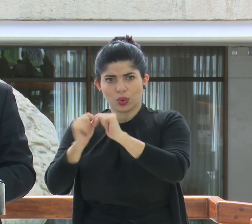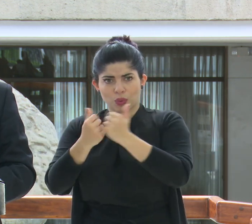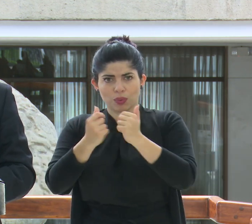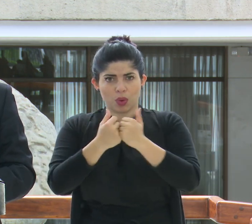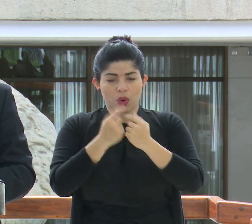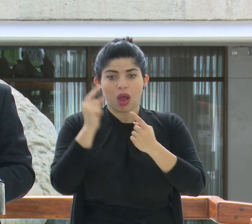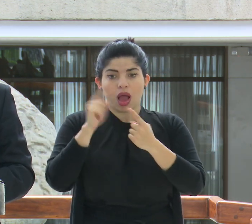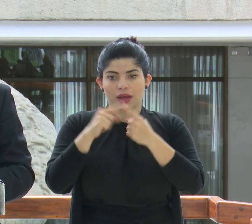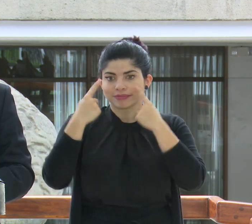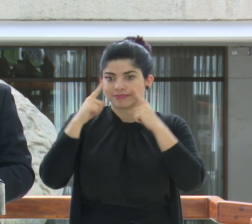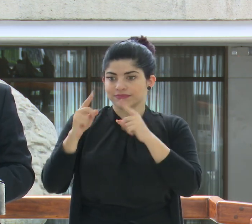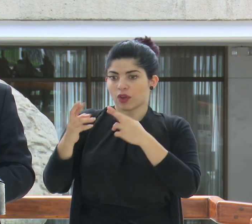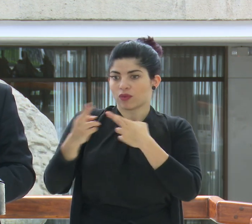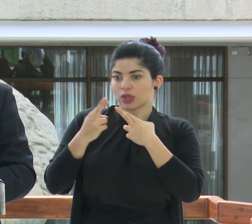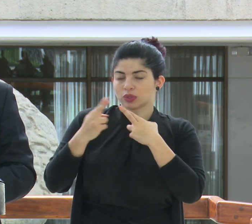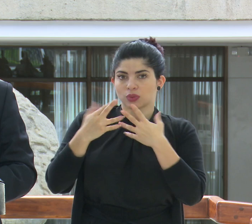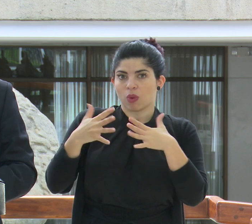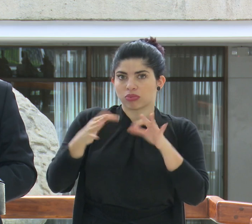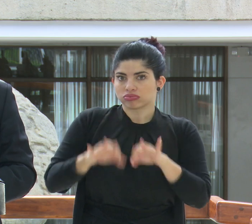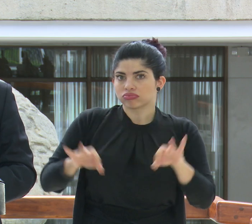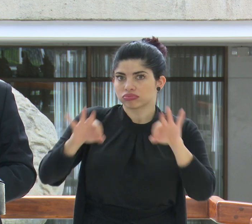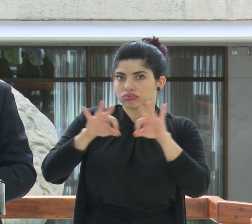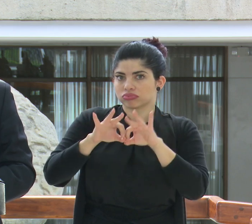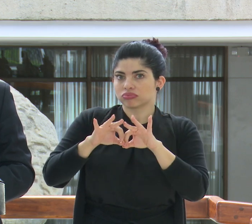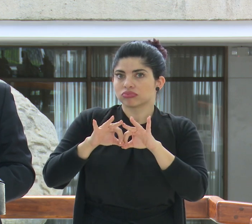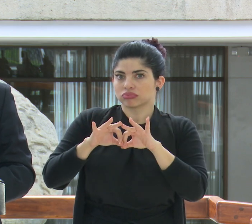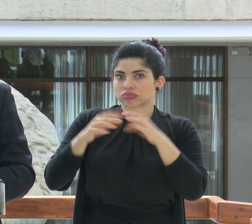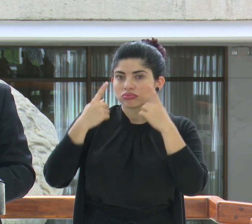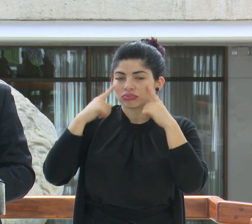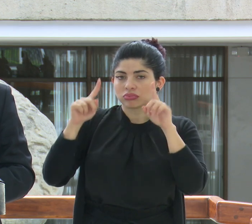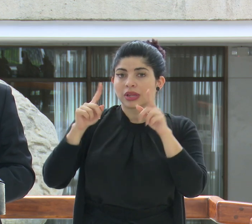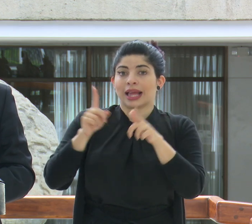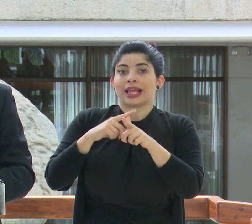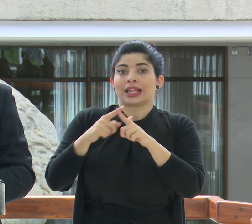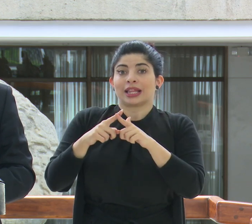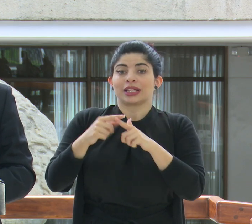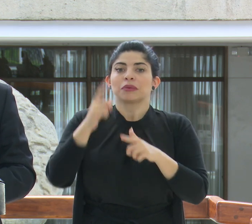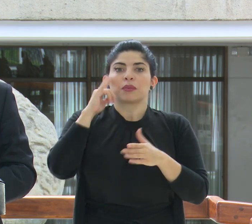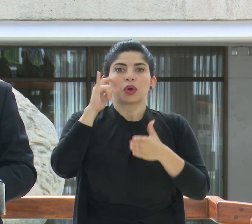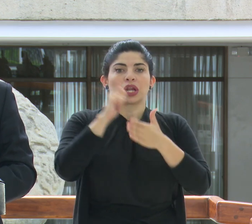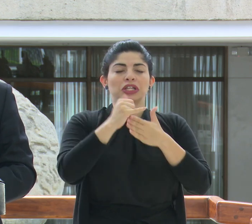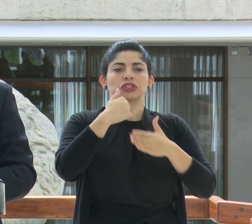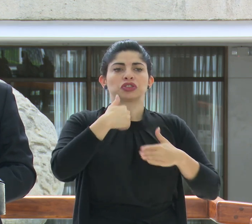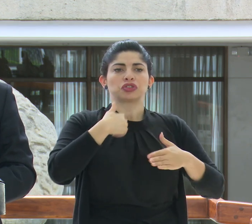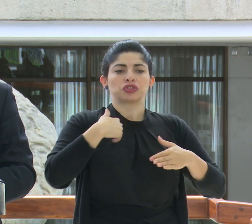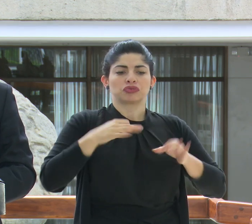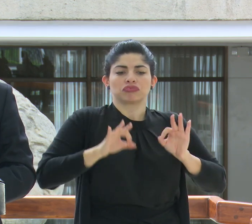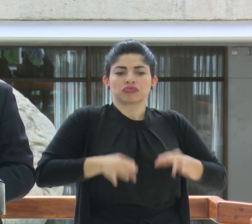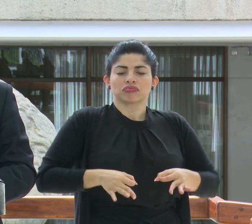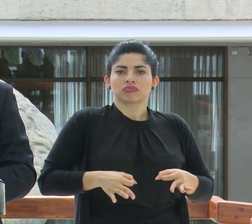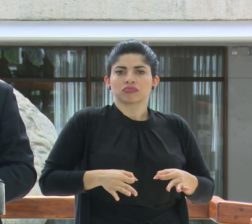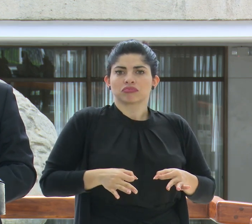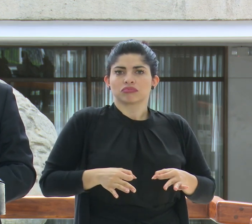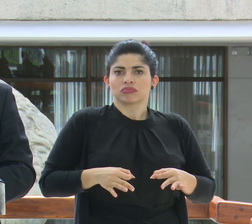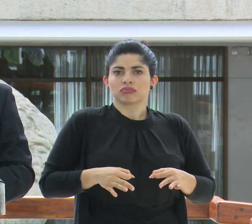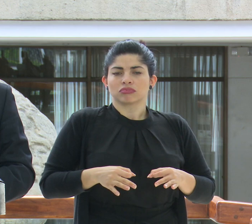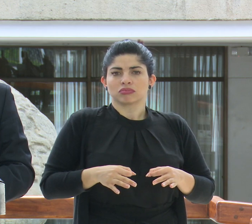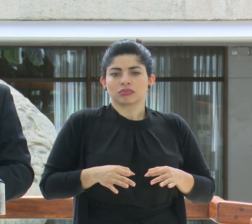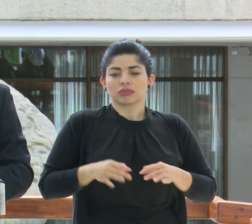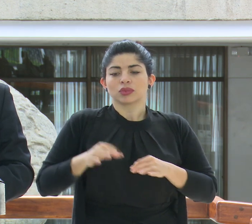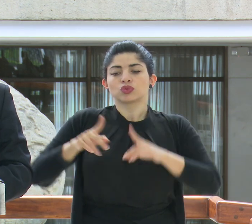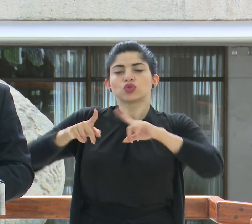obtener resultados importantes. Es que tomé la decisión de